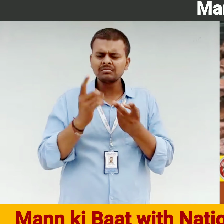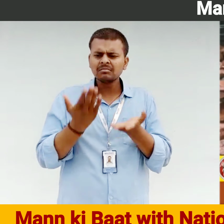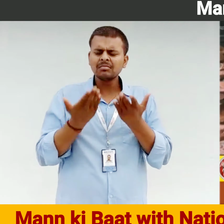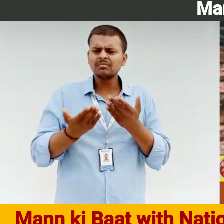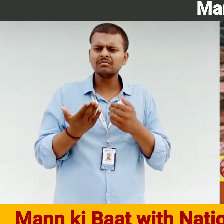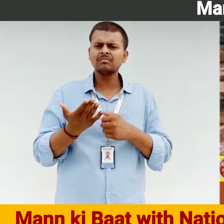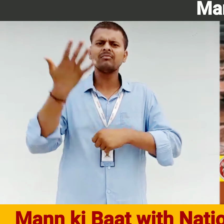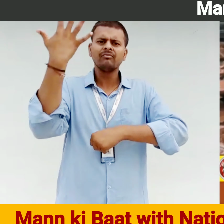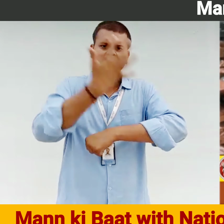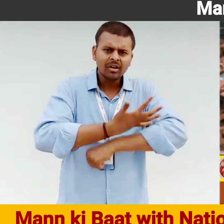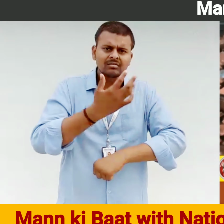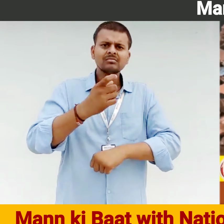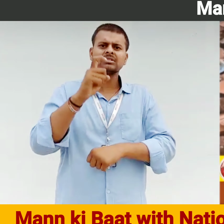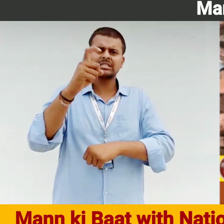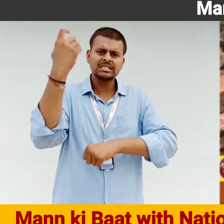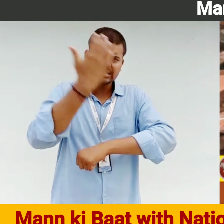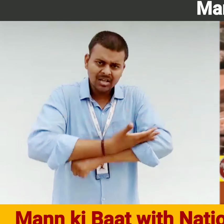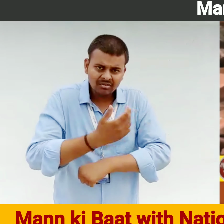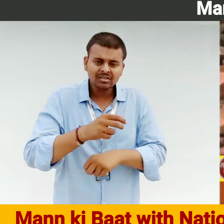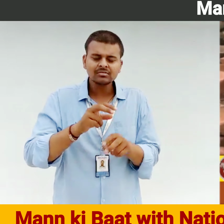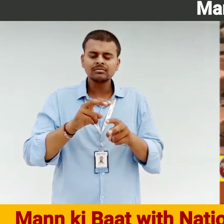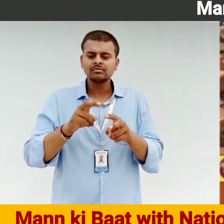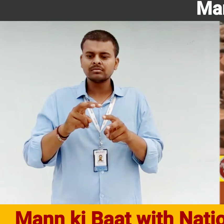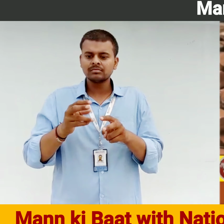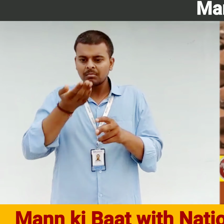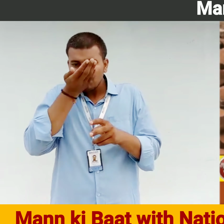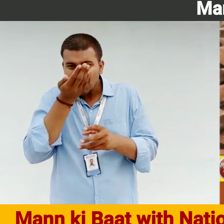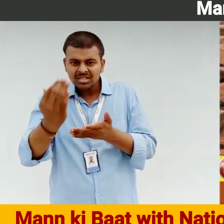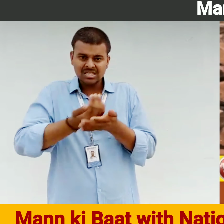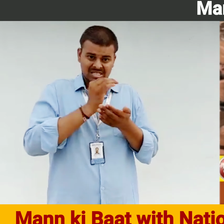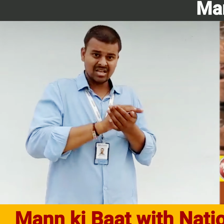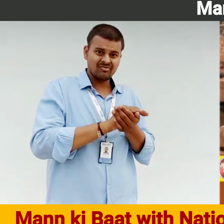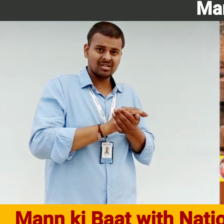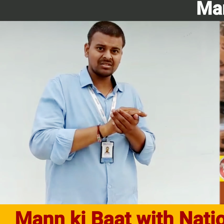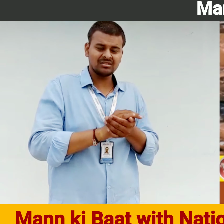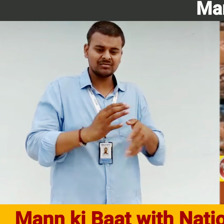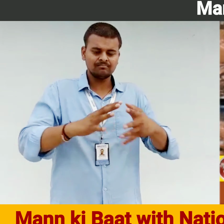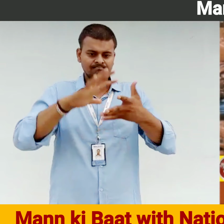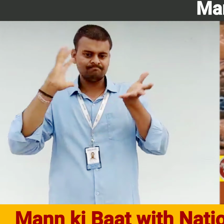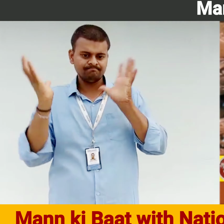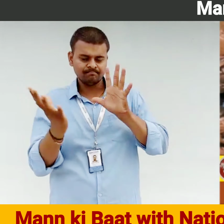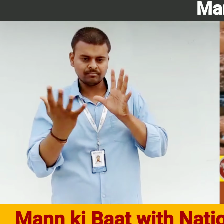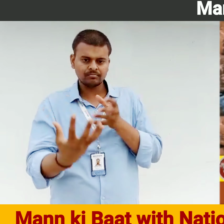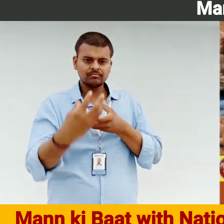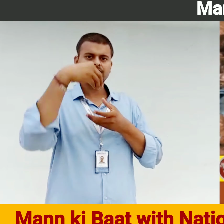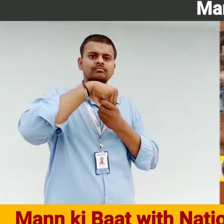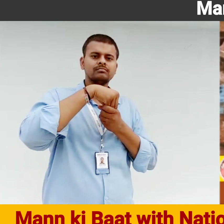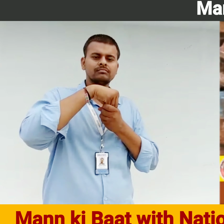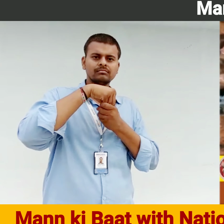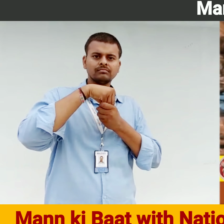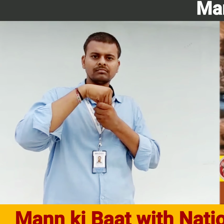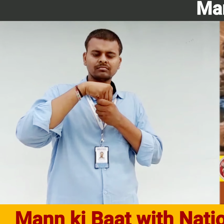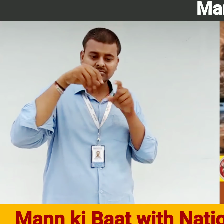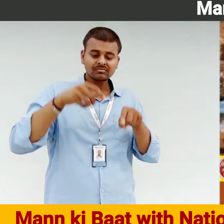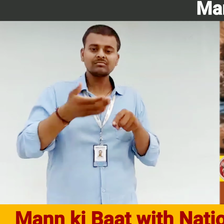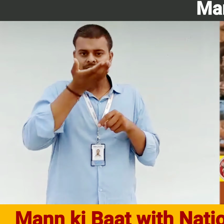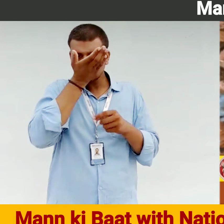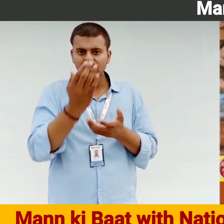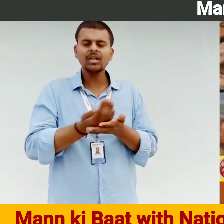बुझाएगा, पानी फिर जमीन में जाएगा, वही जल जीवन की शक्ति बन जाएगा। और